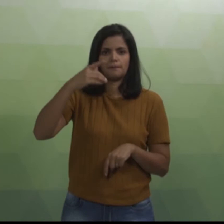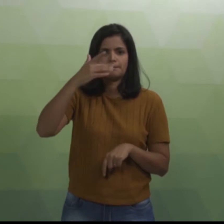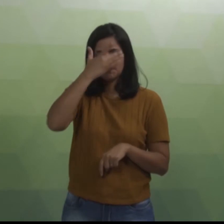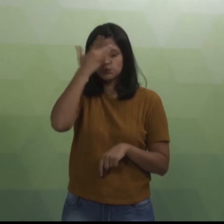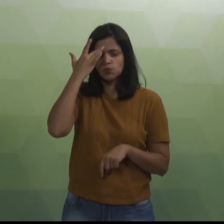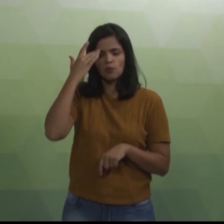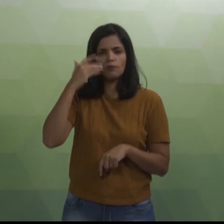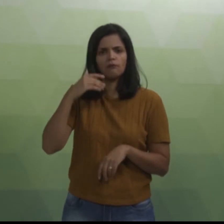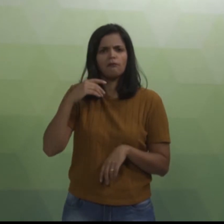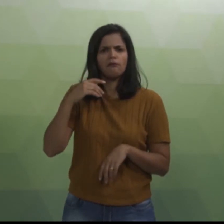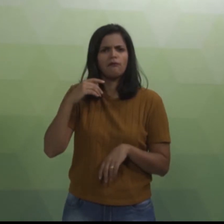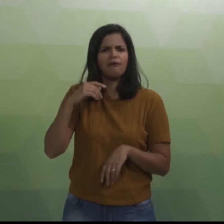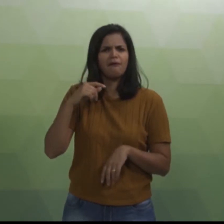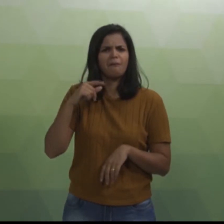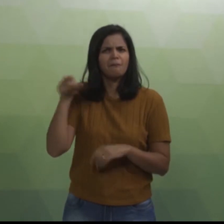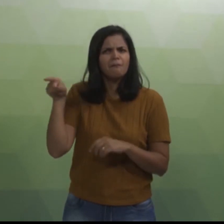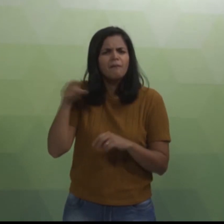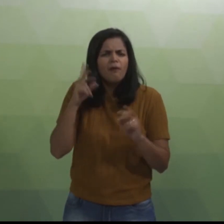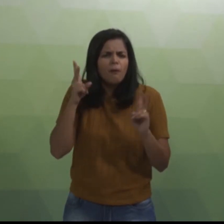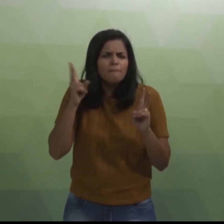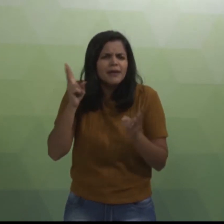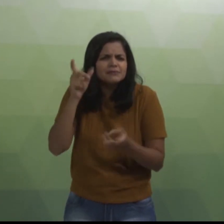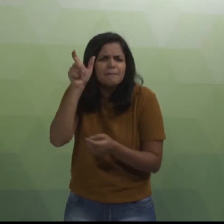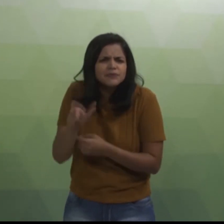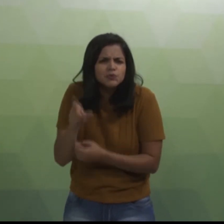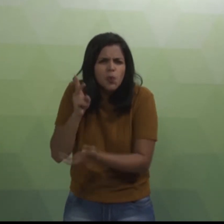Ele, ela. Então, temos aqui a terceira pessoa.